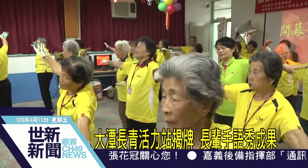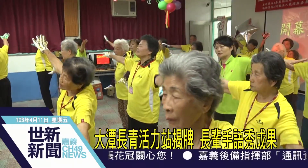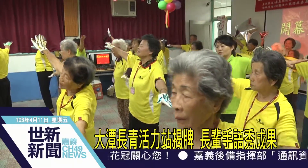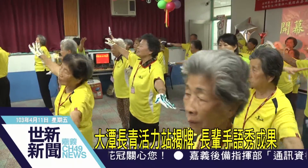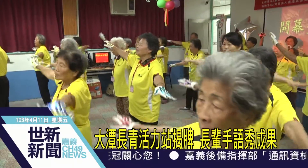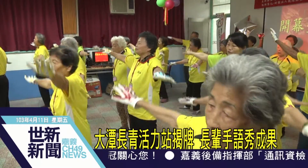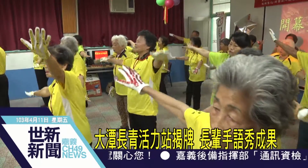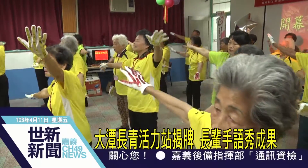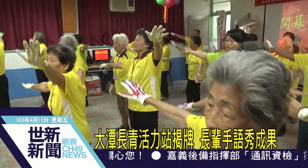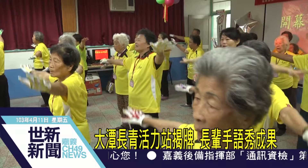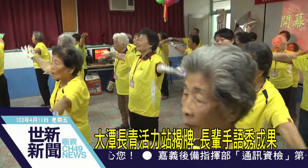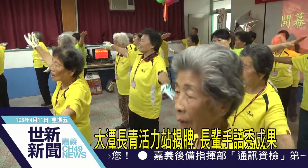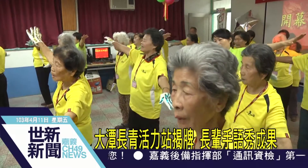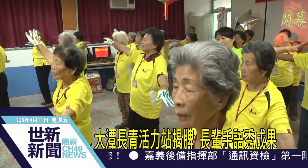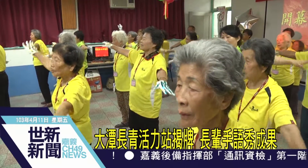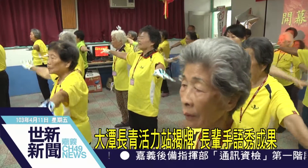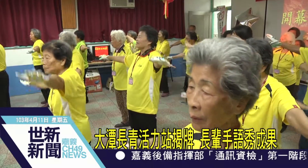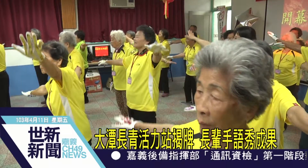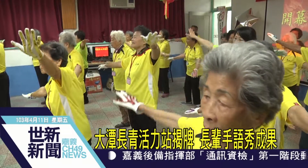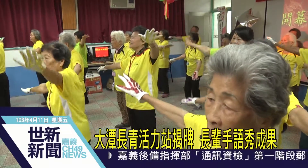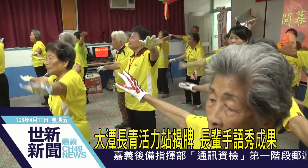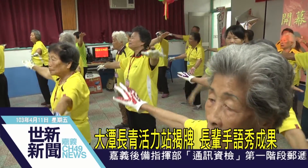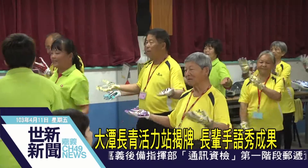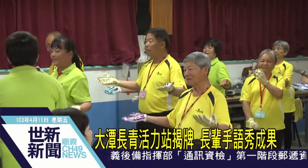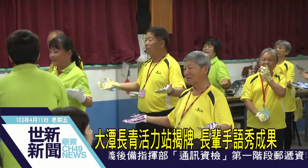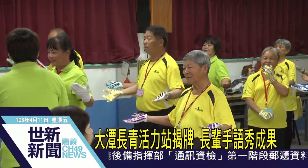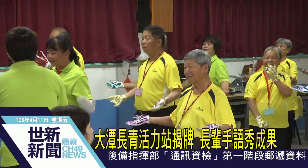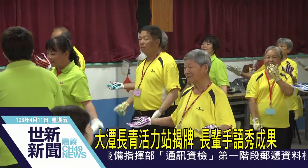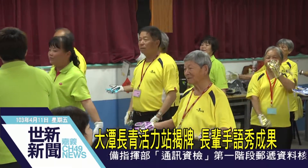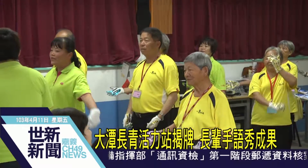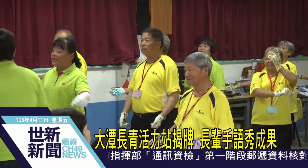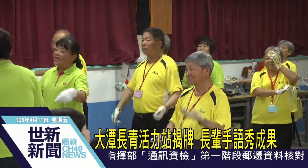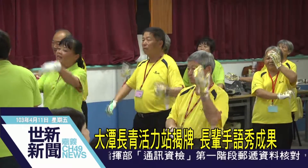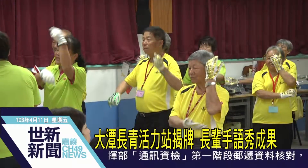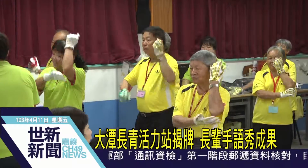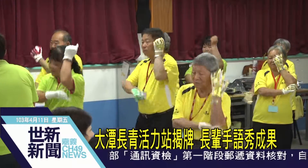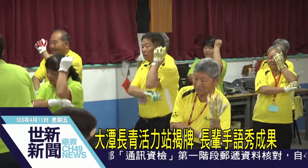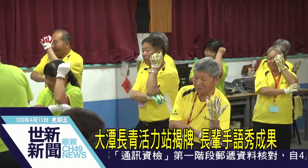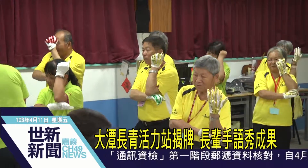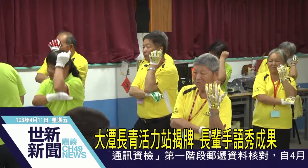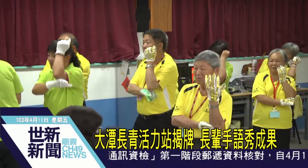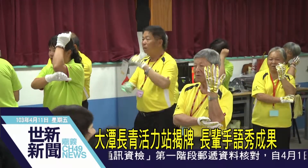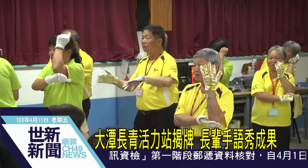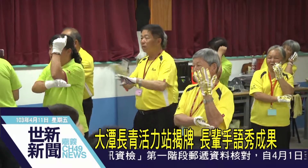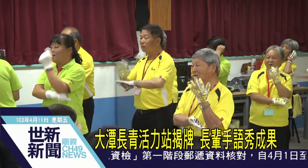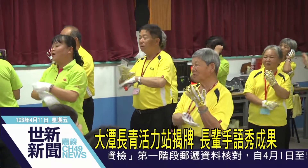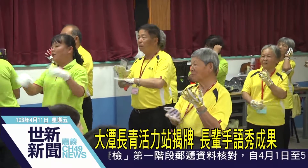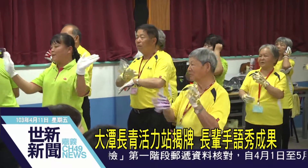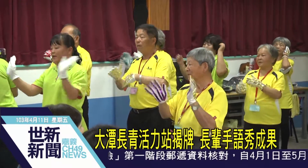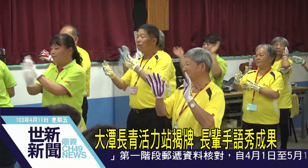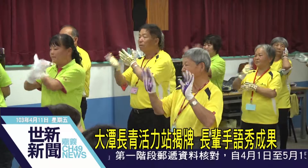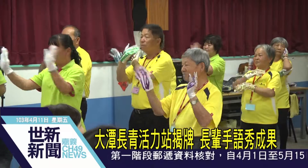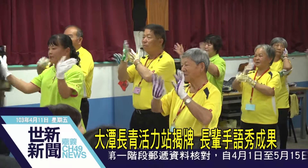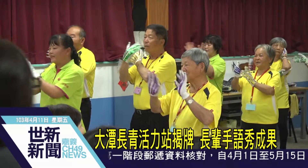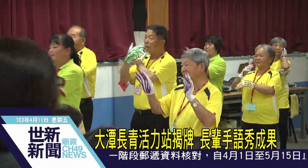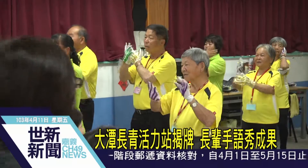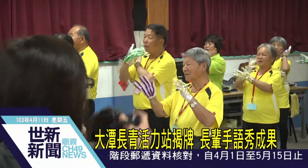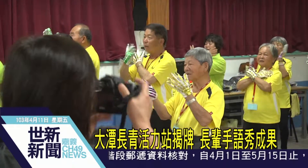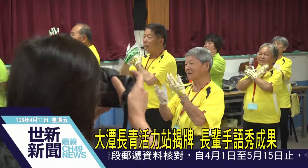公林时清，虽然耳孔听无，但在九十岁太太林汪秀英阿妈的陪同之下，也互相鼓励参加